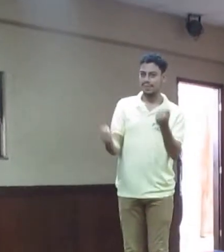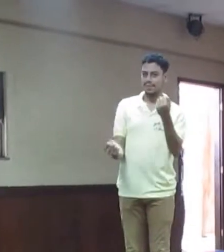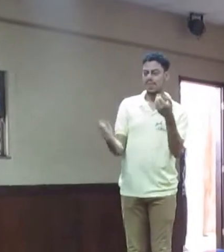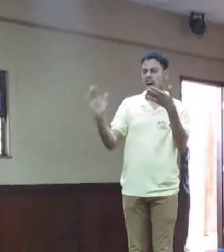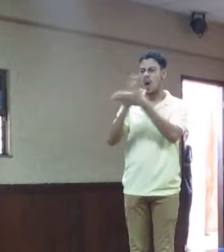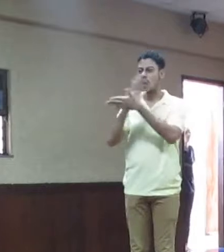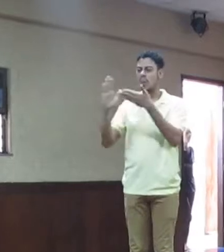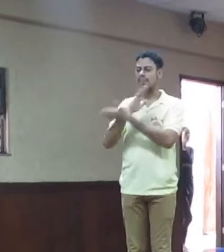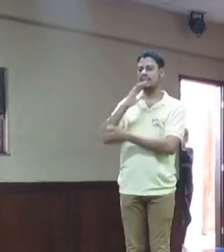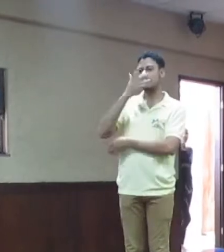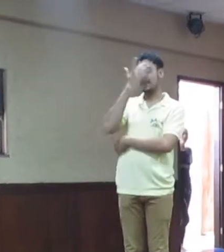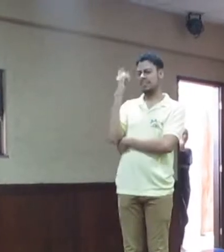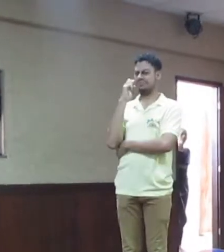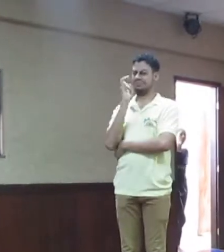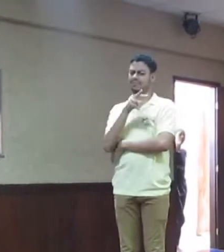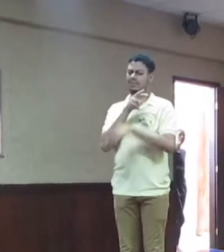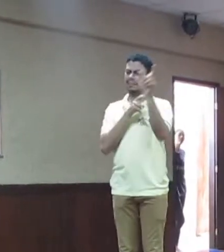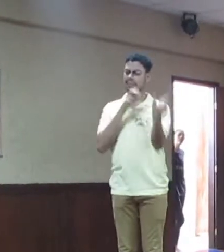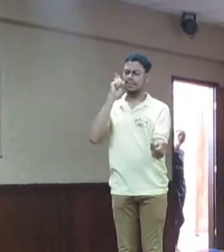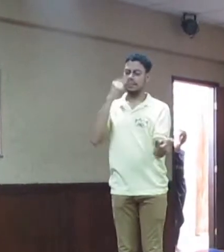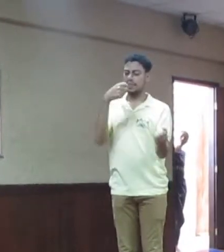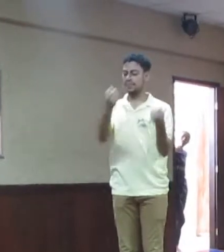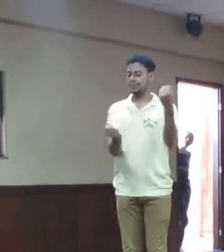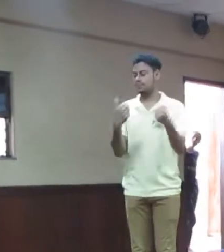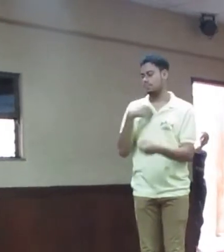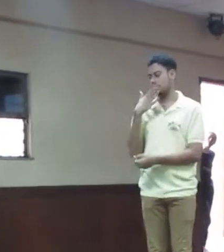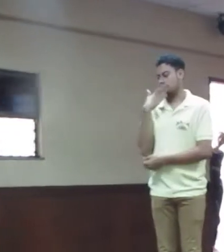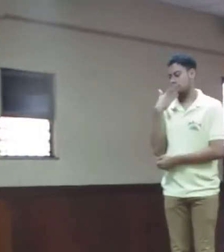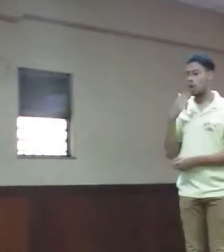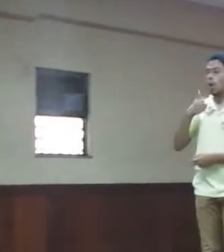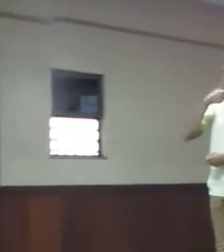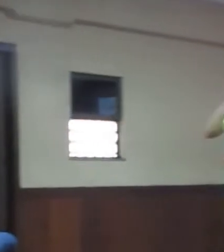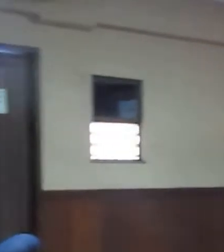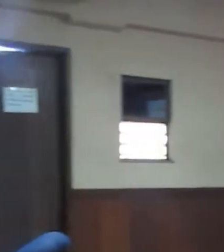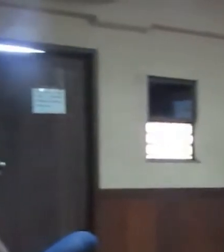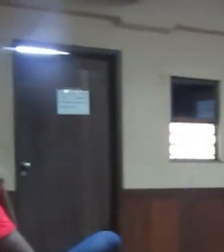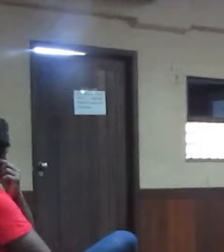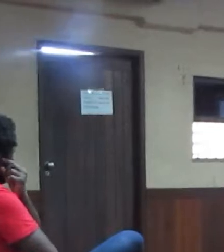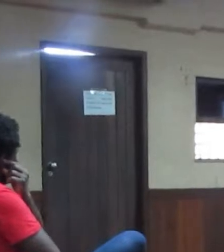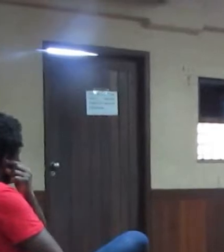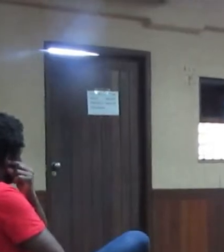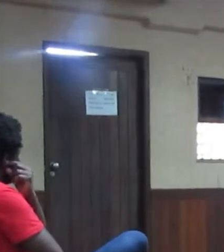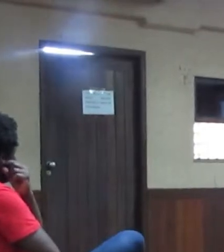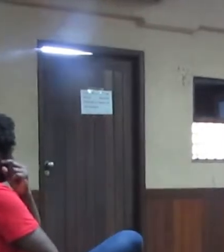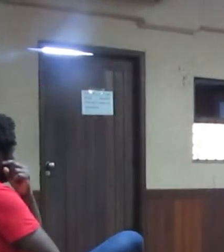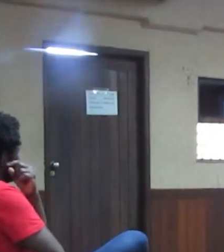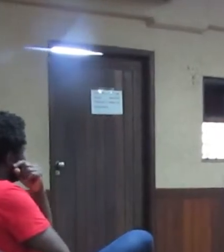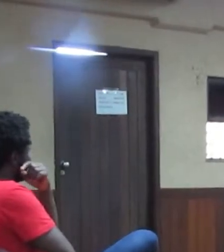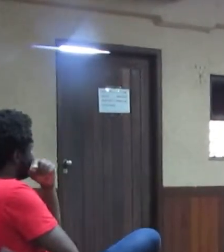Muitas pessoas não imaginam o surdo dirigindo, né? Eu ouvi mesmo muitos dizendo assim, não pode. Como é que eles vão desviar do